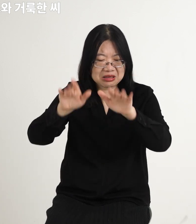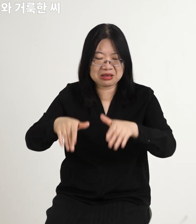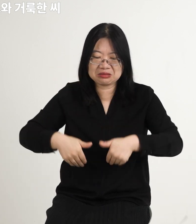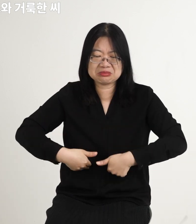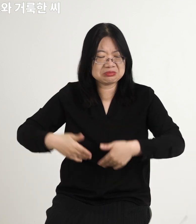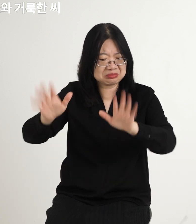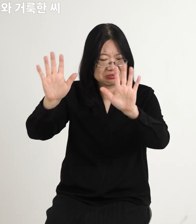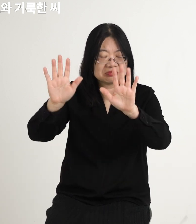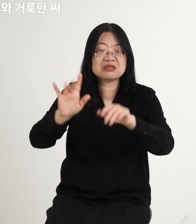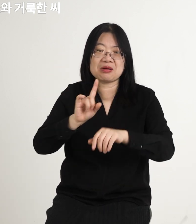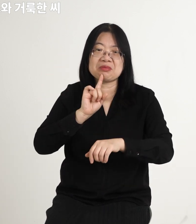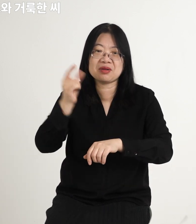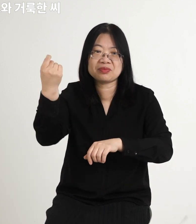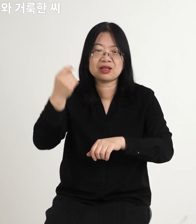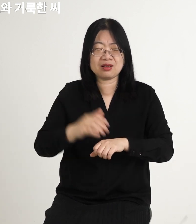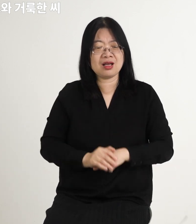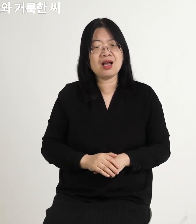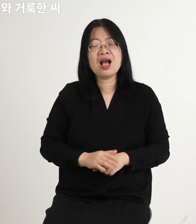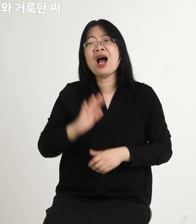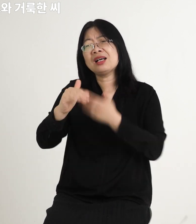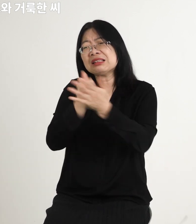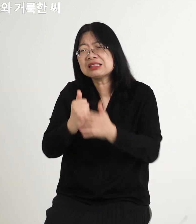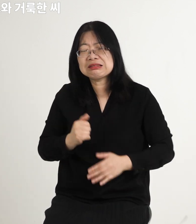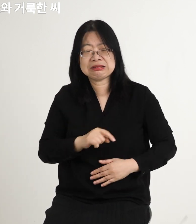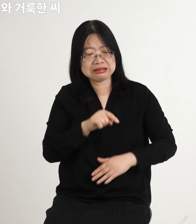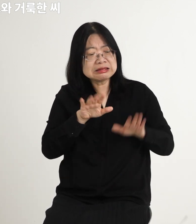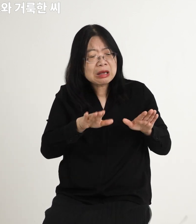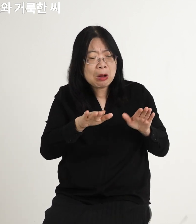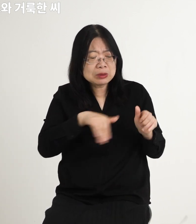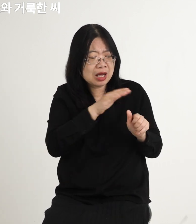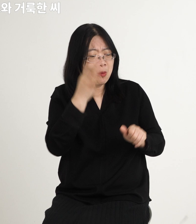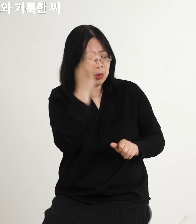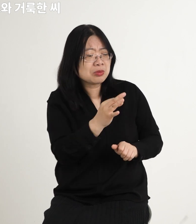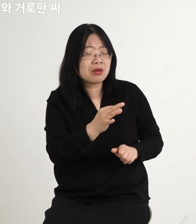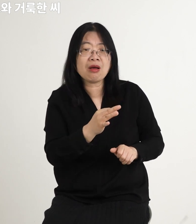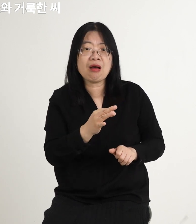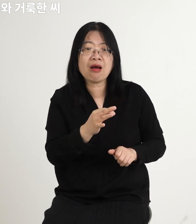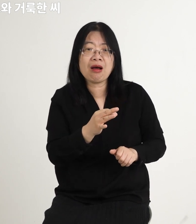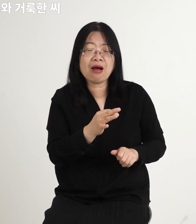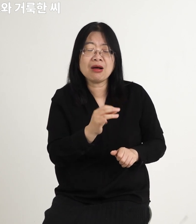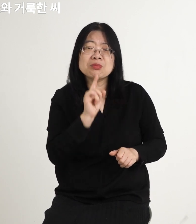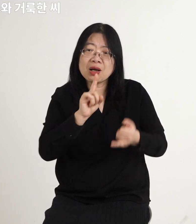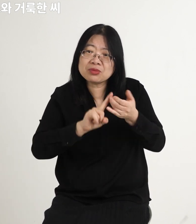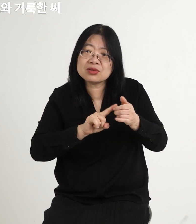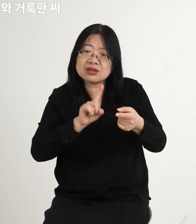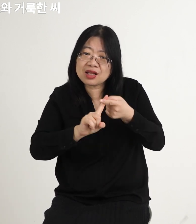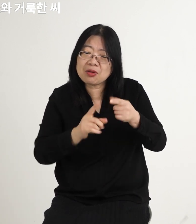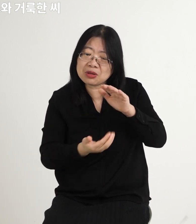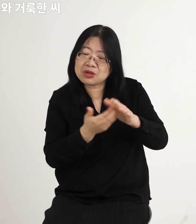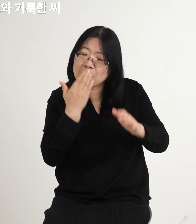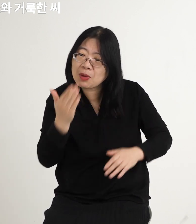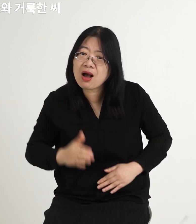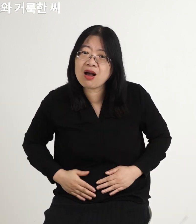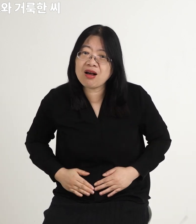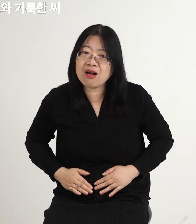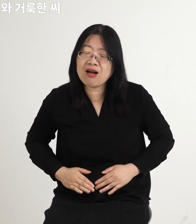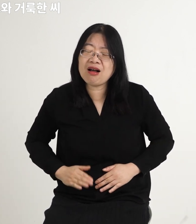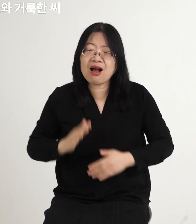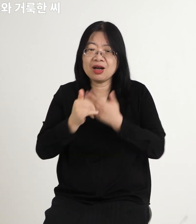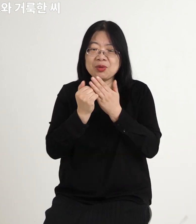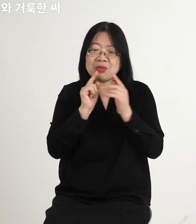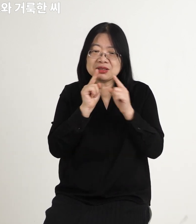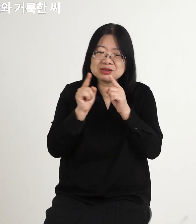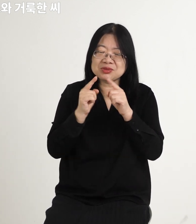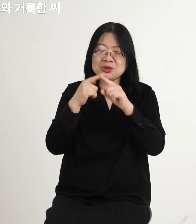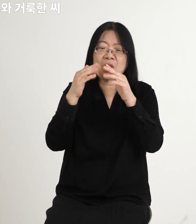현실을 보세요. 이게 될 문제인가? 그런 말씀은 그냥 교회 안에서나